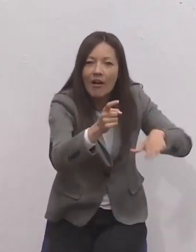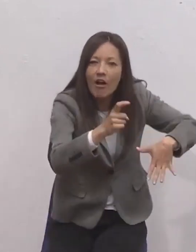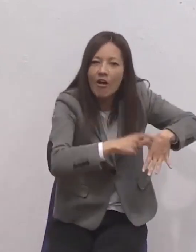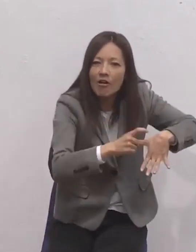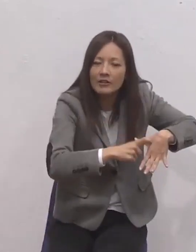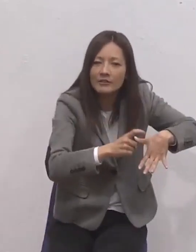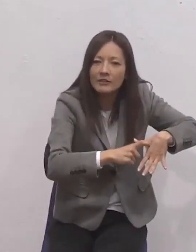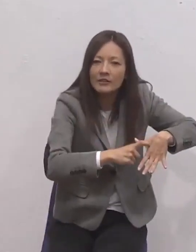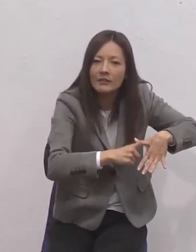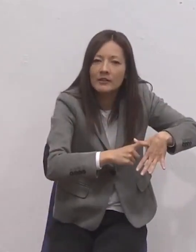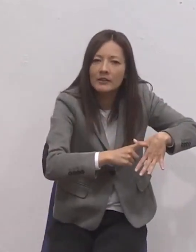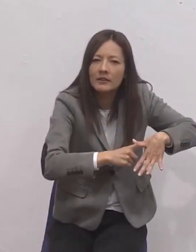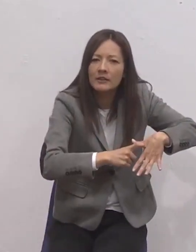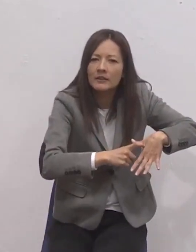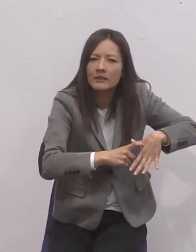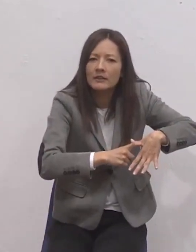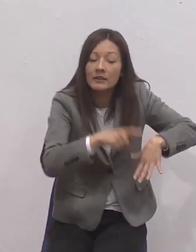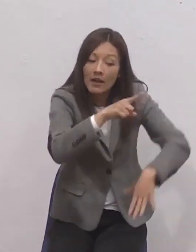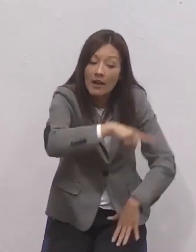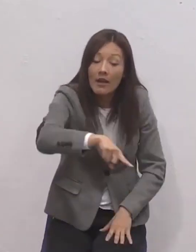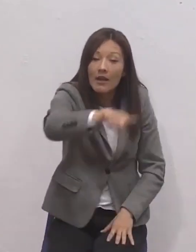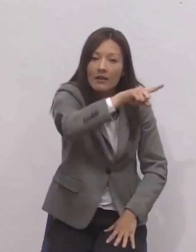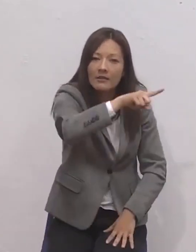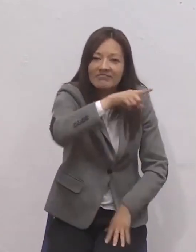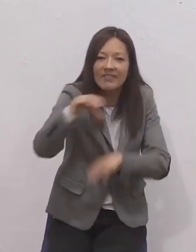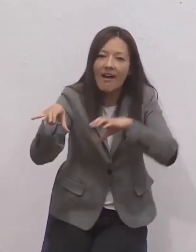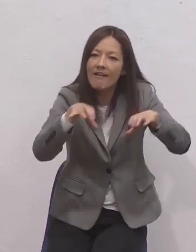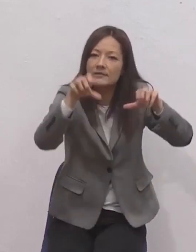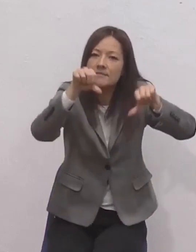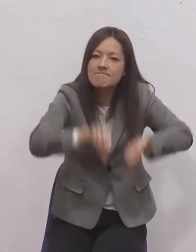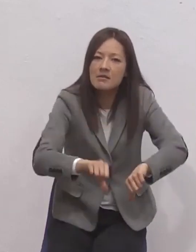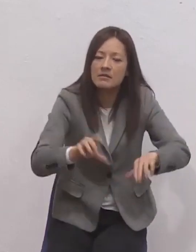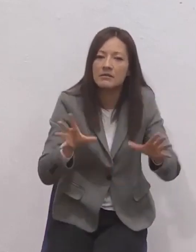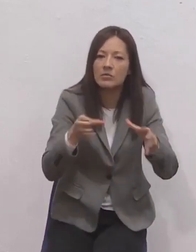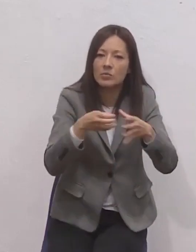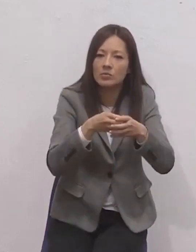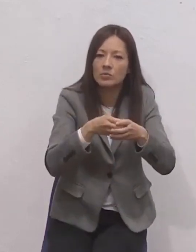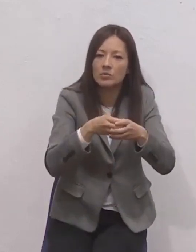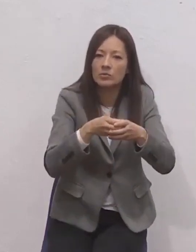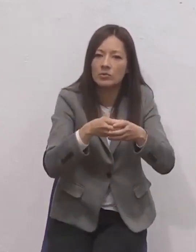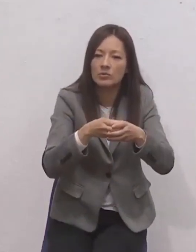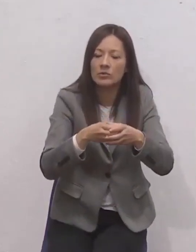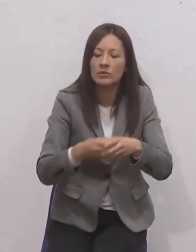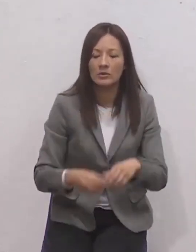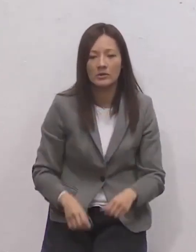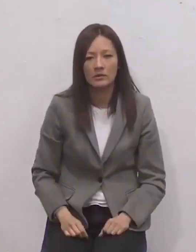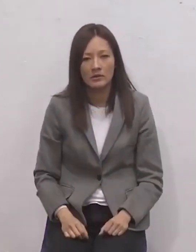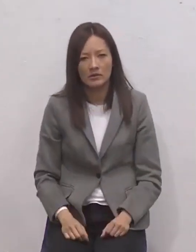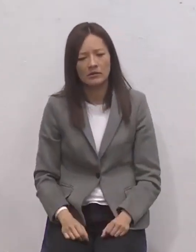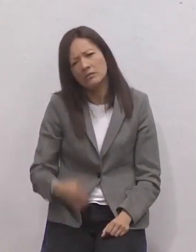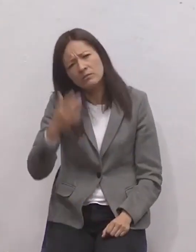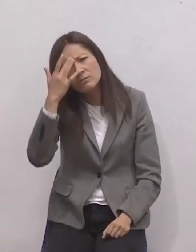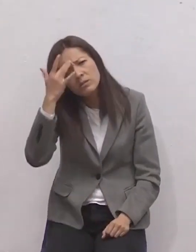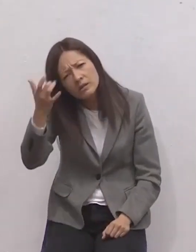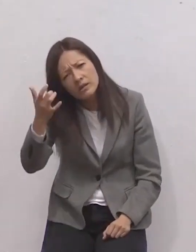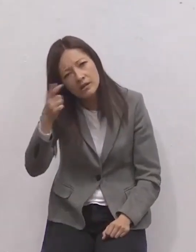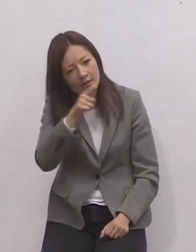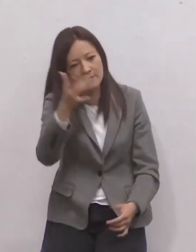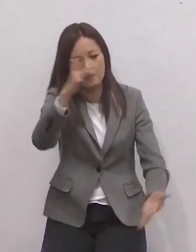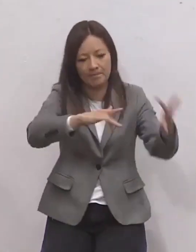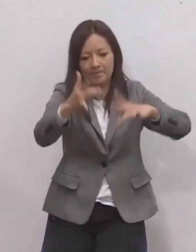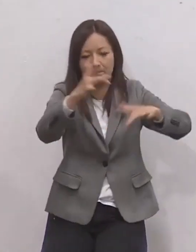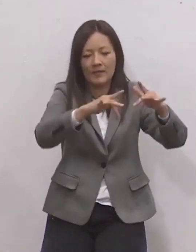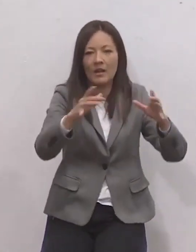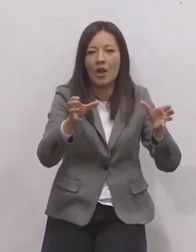Corinto que ellos están haciendo mal el culto. O sea, dice, porque no se están